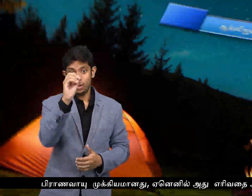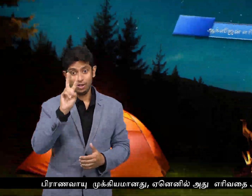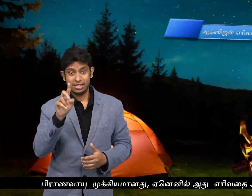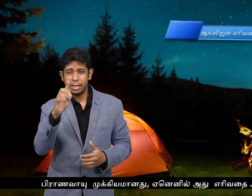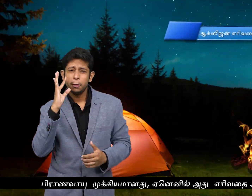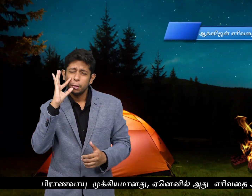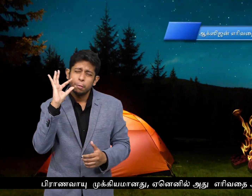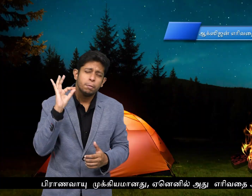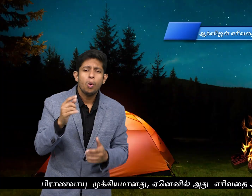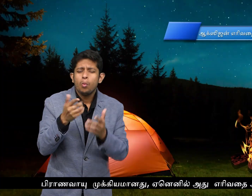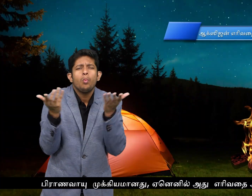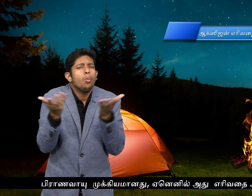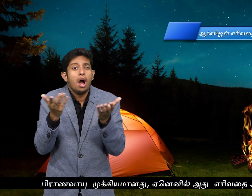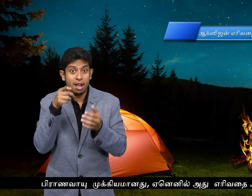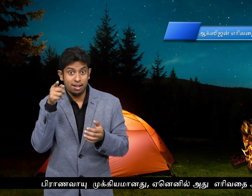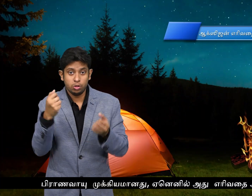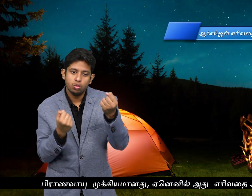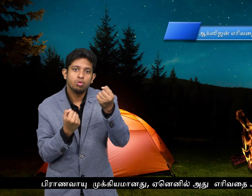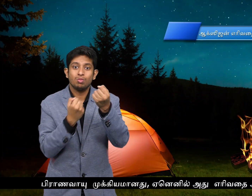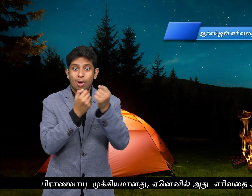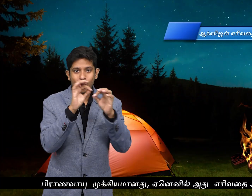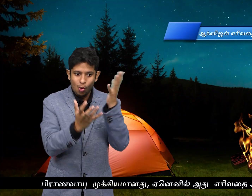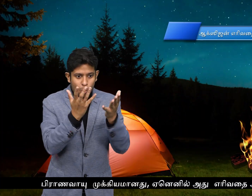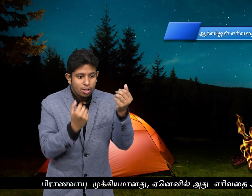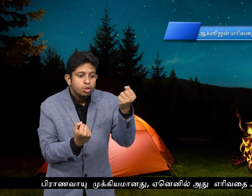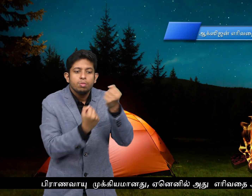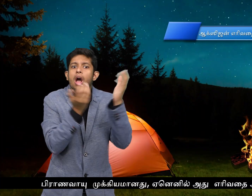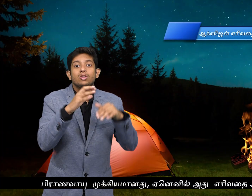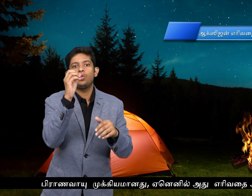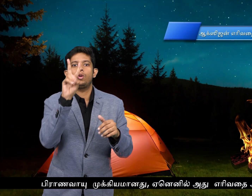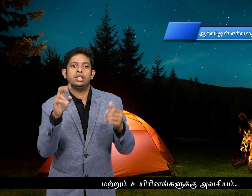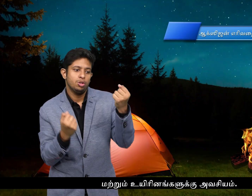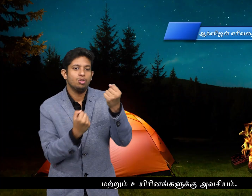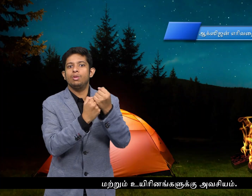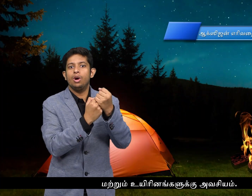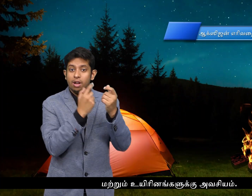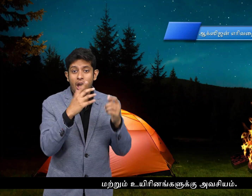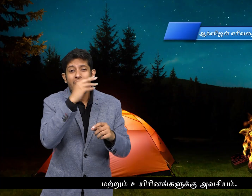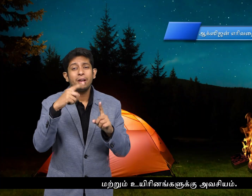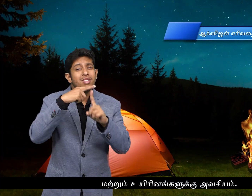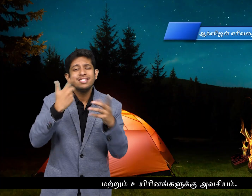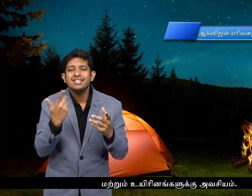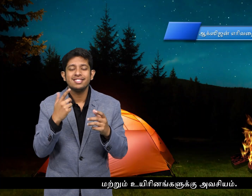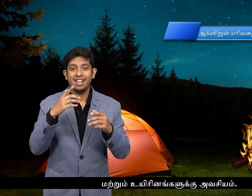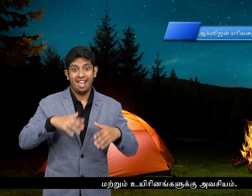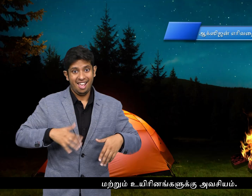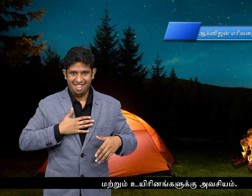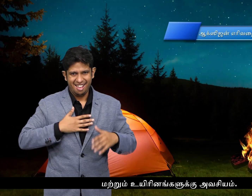பிராணவாயு முக்கியமானது, ஏனெனில் அது எரிவதை ஆதரிக்கிறது மற்றும் உயிரினங்களுக்கு அவசியம்.